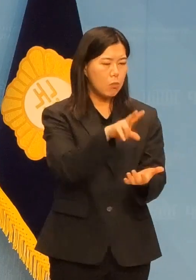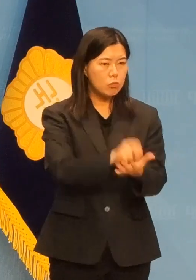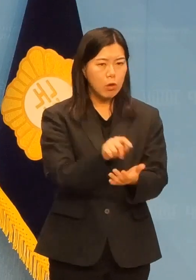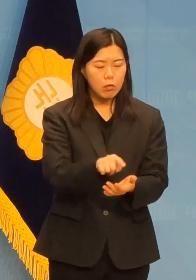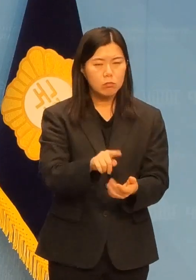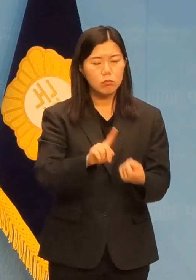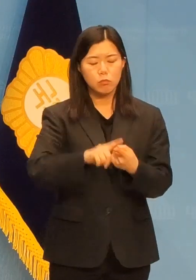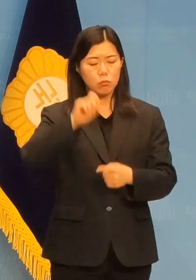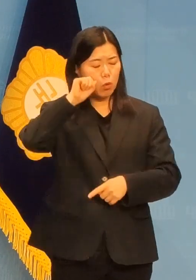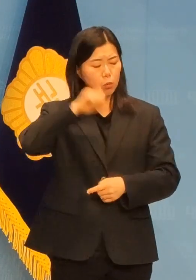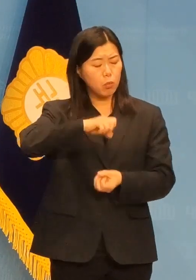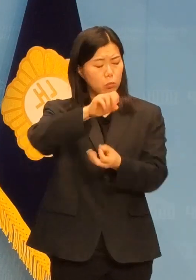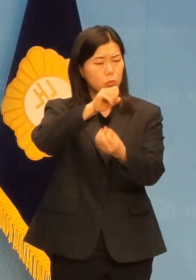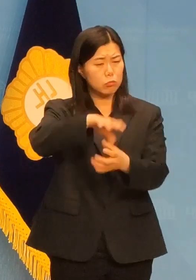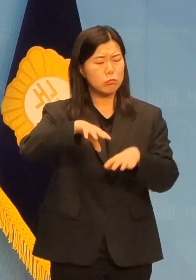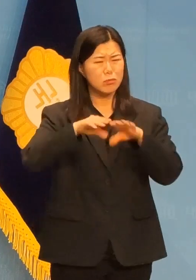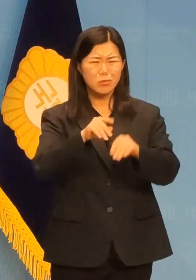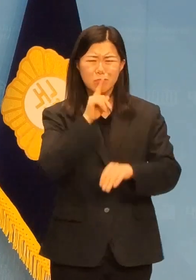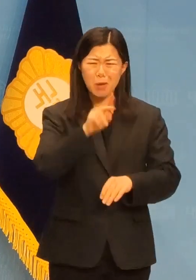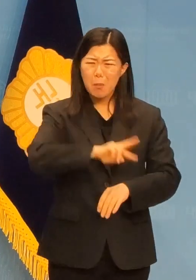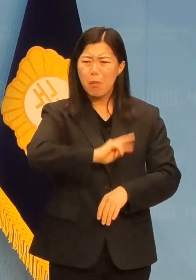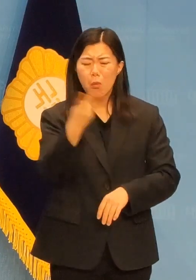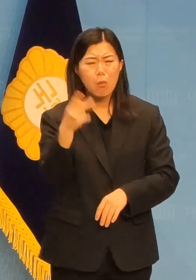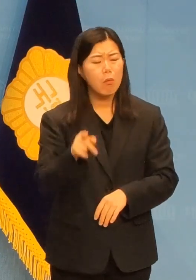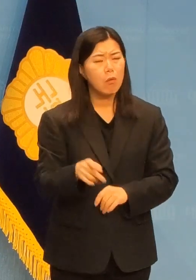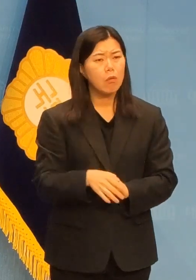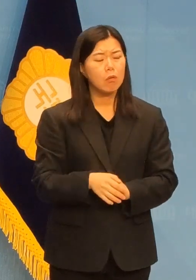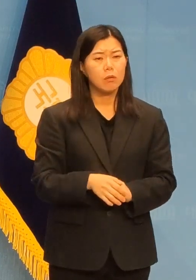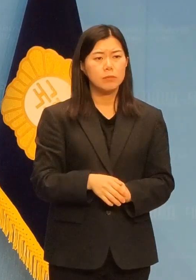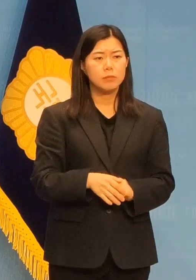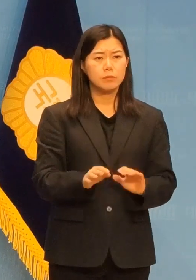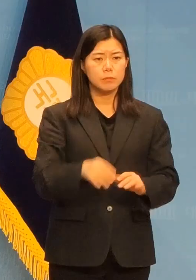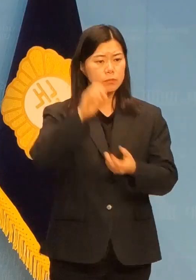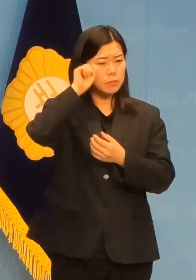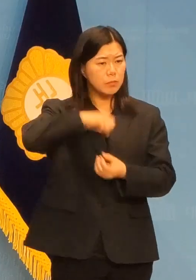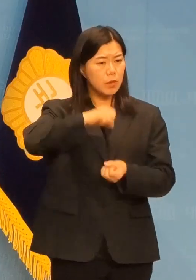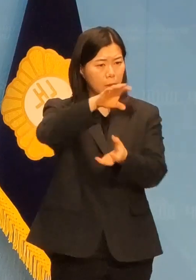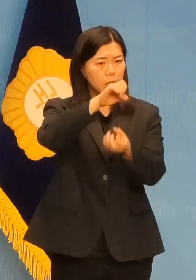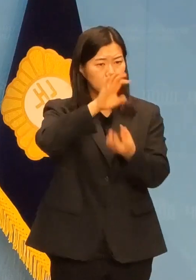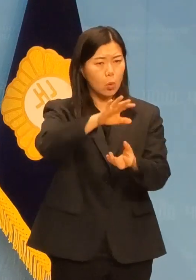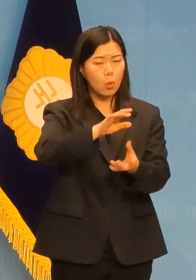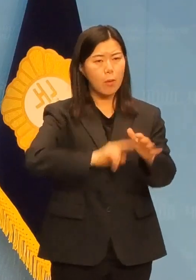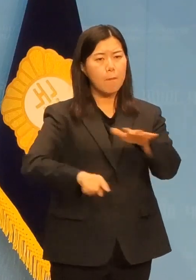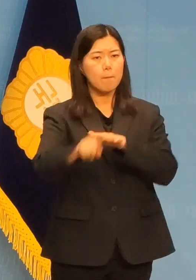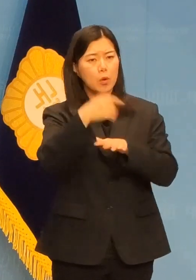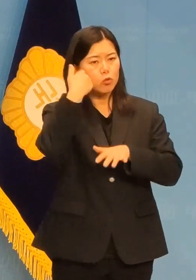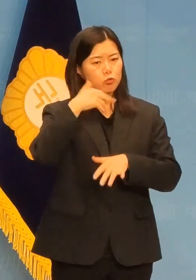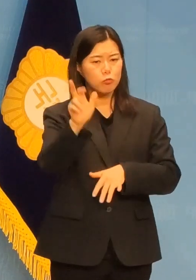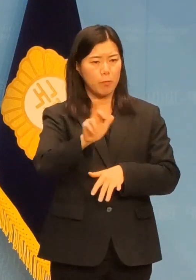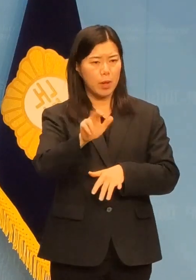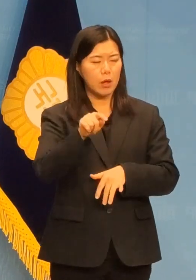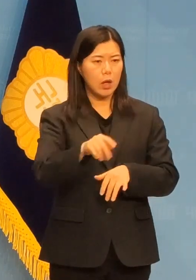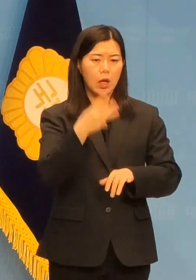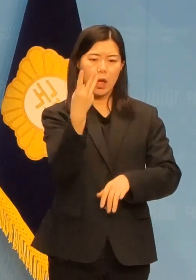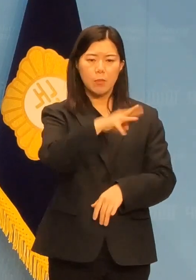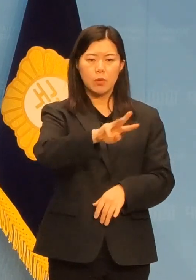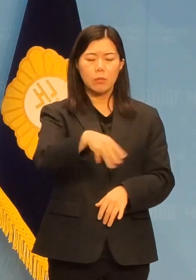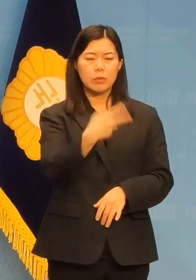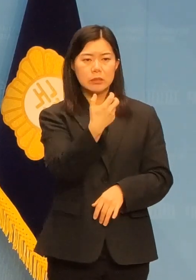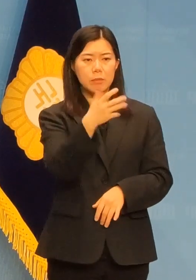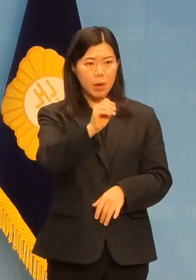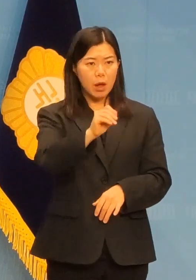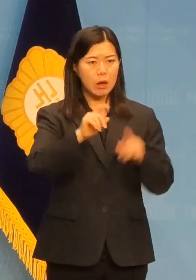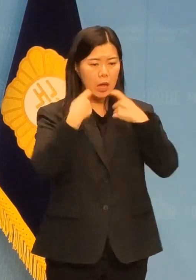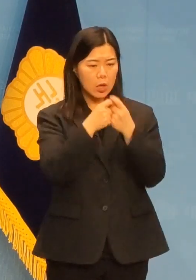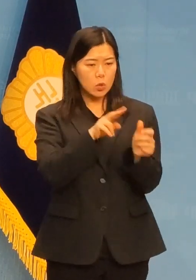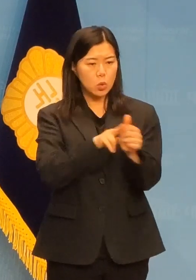문제로 호도하는 행태를 이어가고 있습니다. 새벽 배송 선두주자 쿠팡이 사상 초유의 3,370만